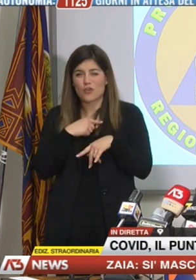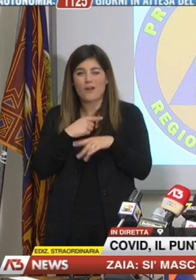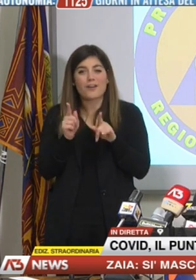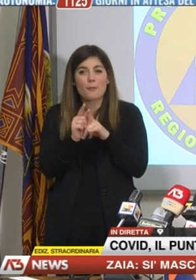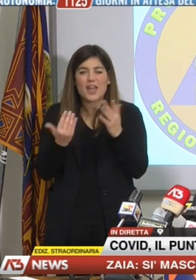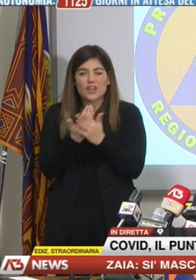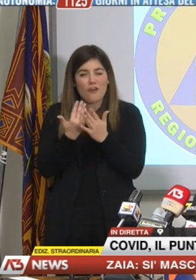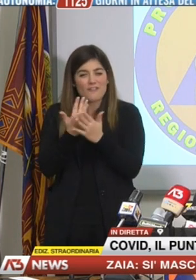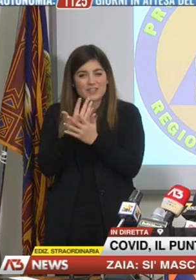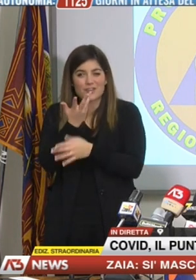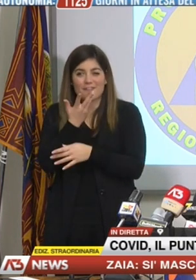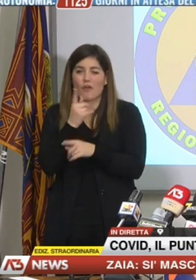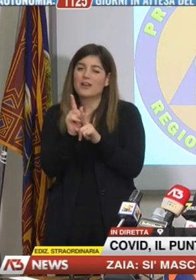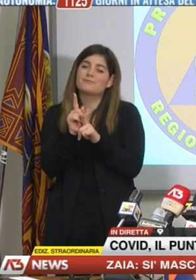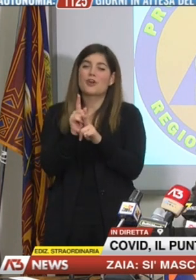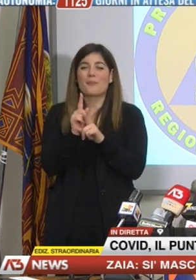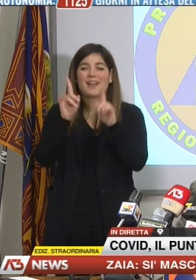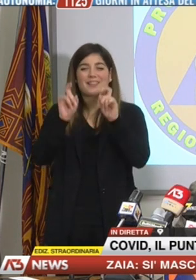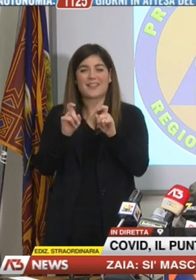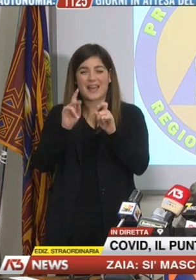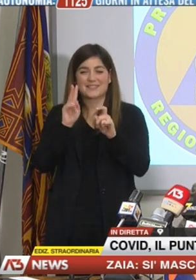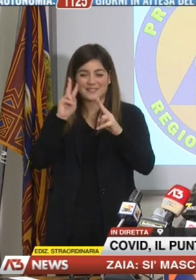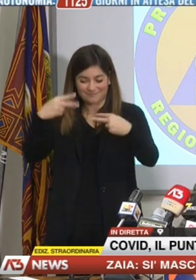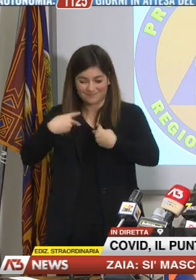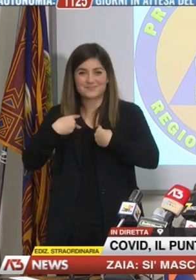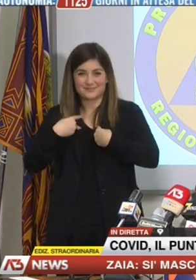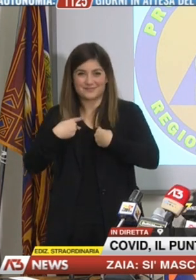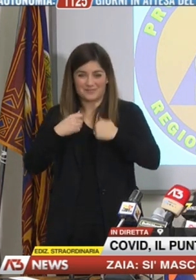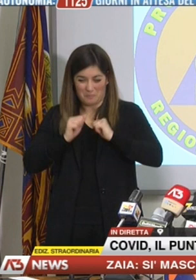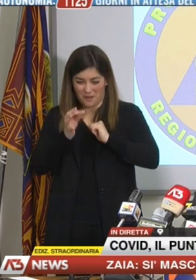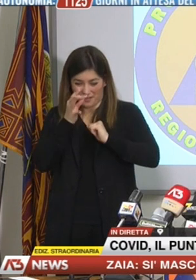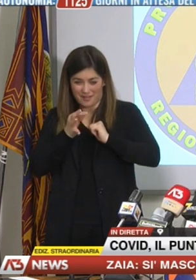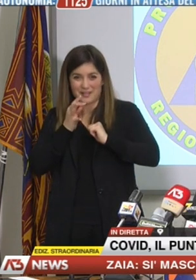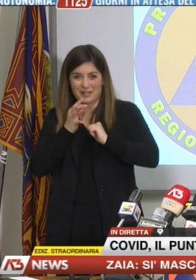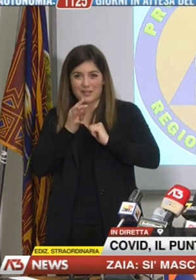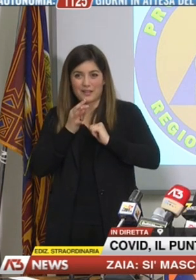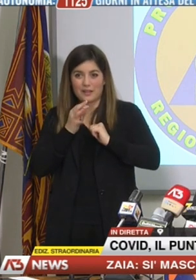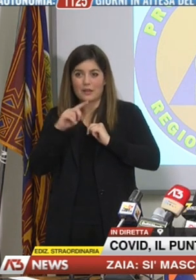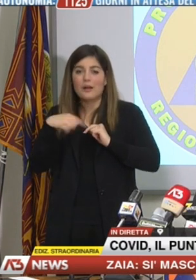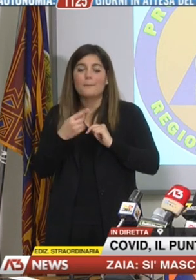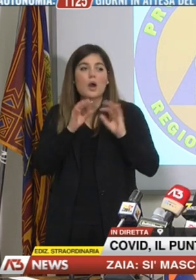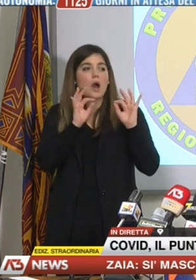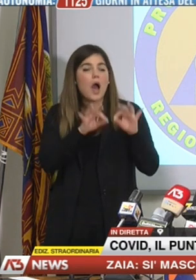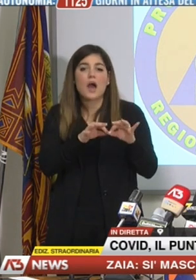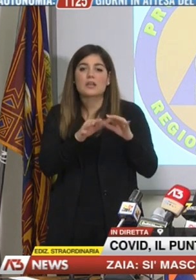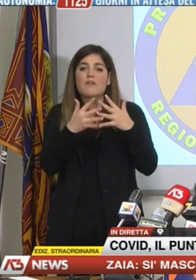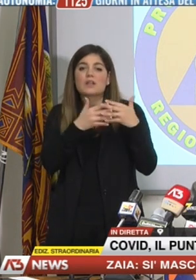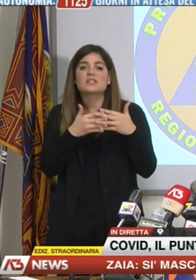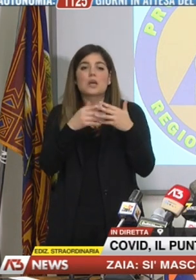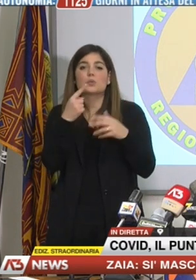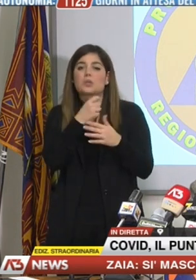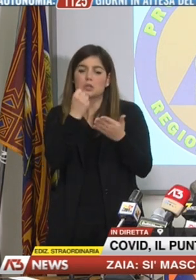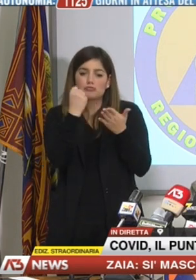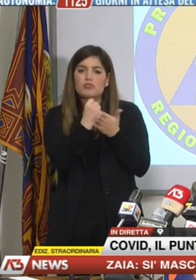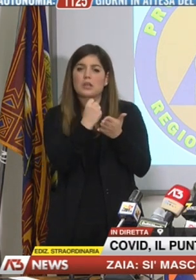portare, tipo il test fai da te. E dall'altro può arrivarmi un container, un cargo di fai da te dagli Stati Uniti,